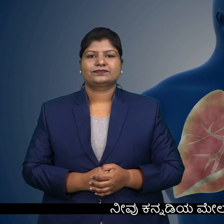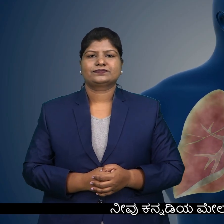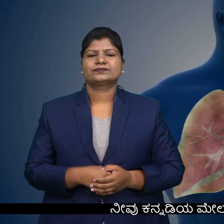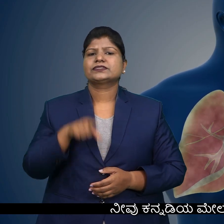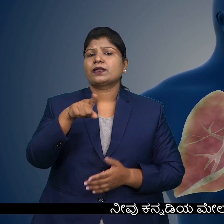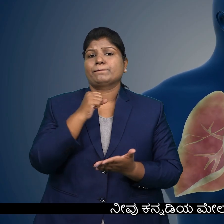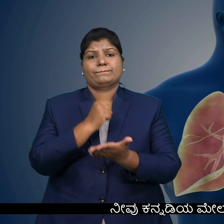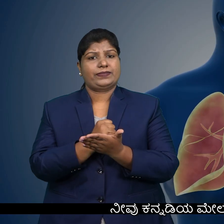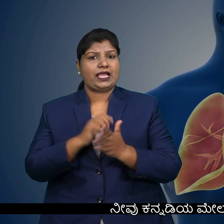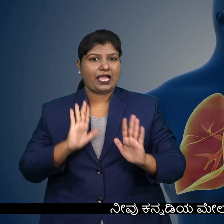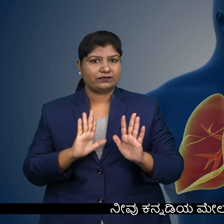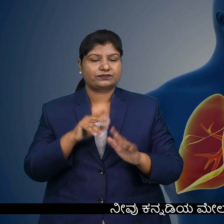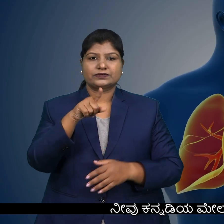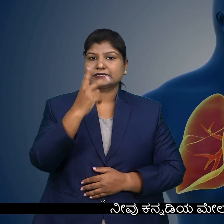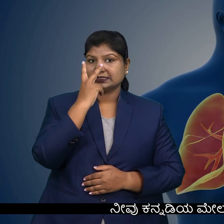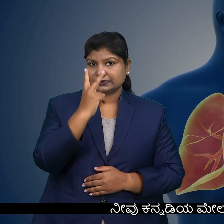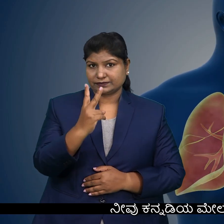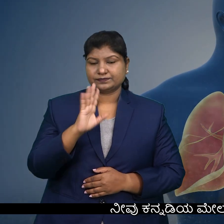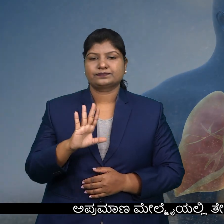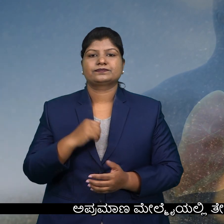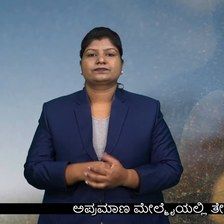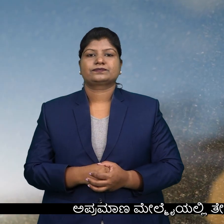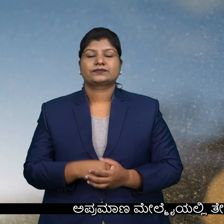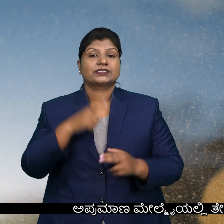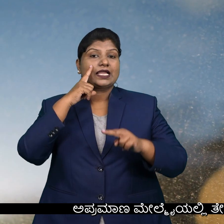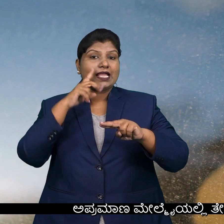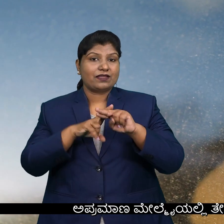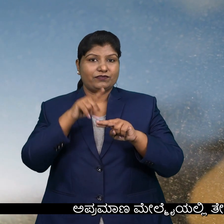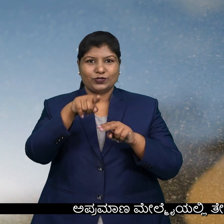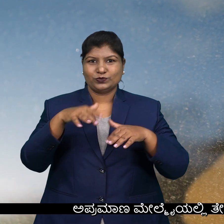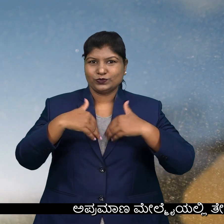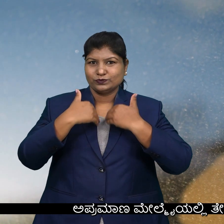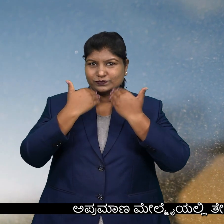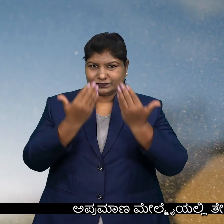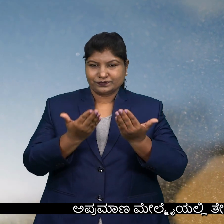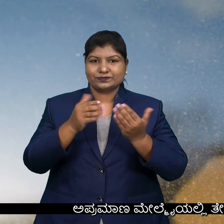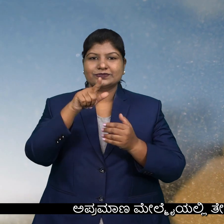ನೀವು ಕನ್ನಡಿಯ ಮೇಲೆ ಉಸಿರನ್ನು ಹೊರಹಾಕಿದರೆ ಅಪ್ರಮಾಣ